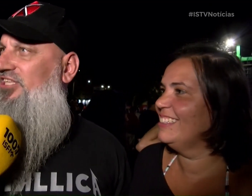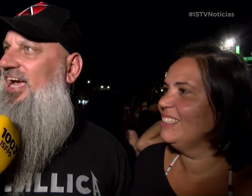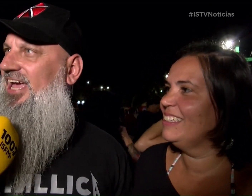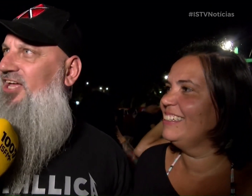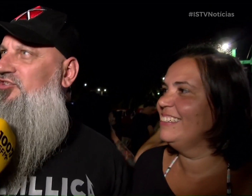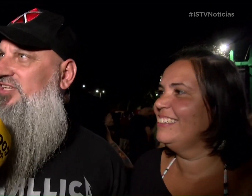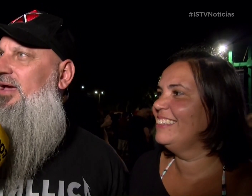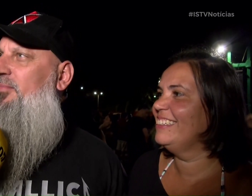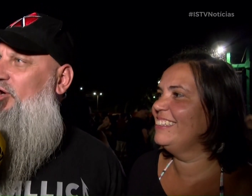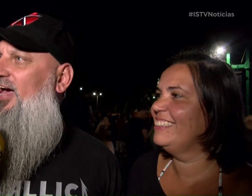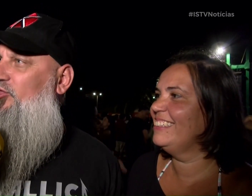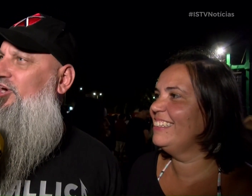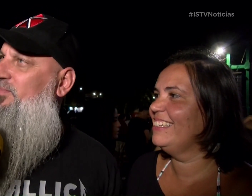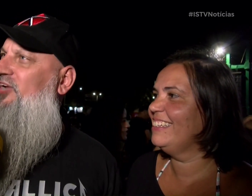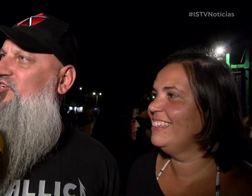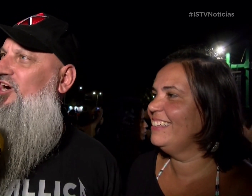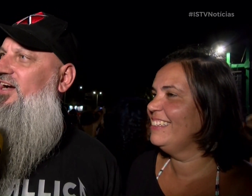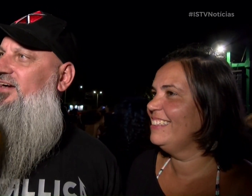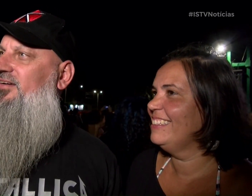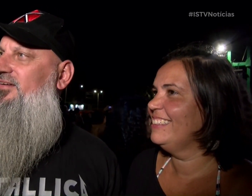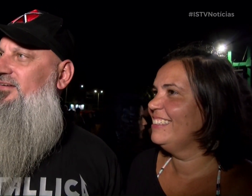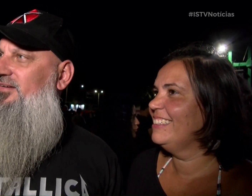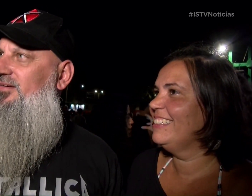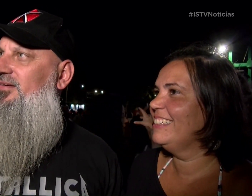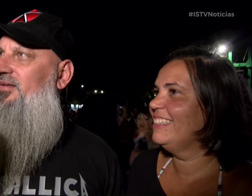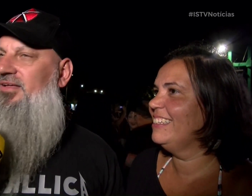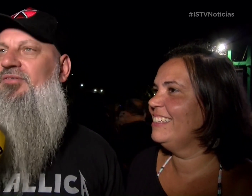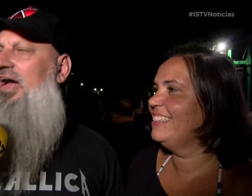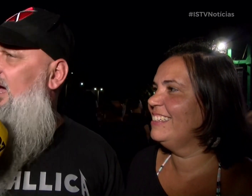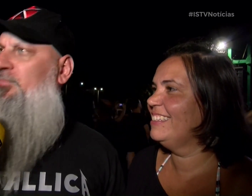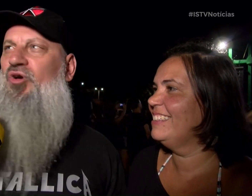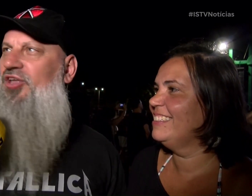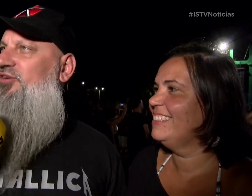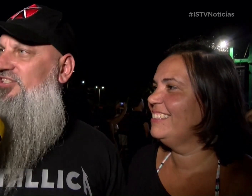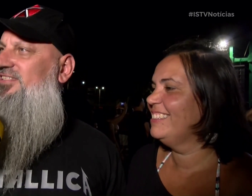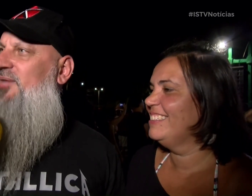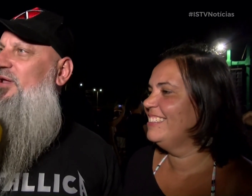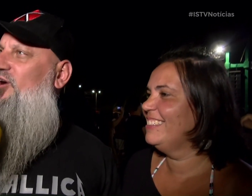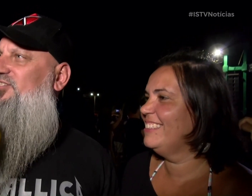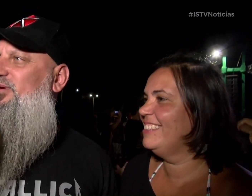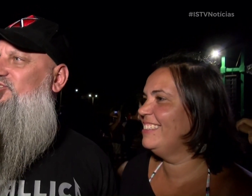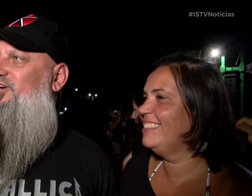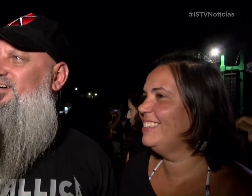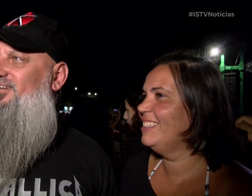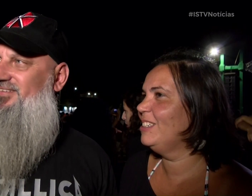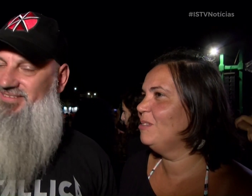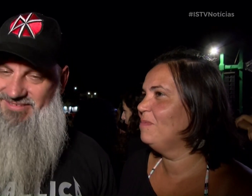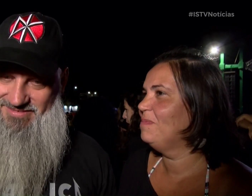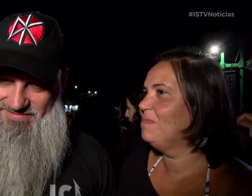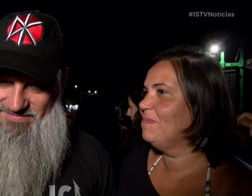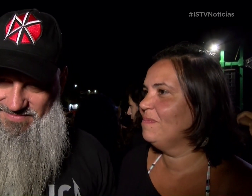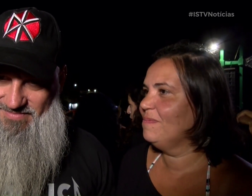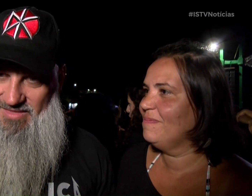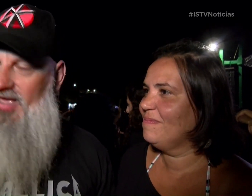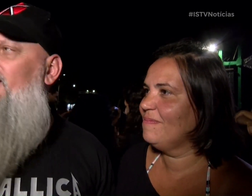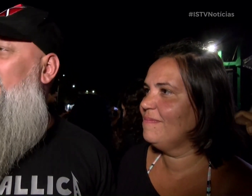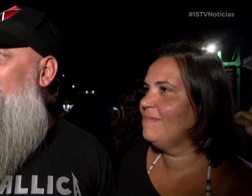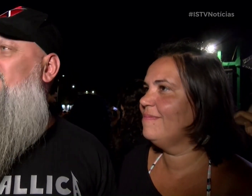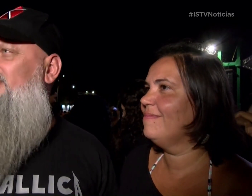tá querendo ser morador de Bertioga. Tá gostando? Ah, muito. A gente sempre gosta de Bertioga. Gosta de Legião Urbana? Ah,